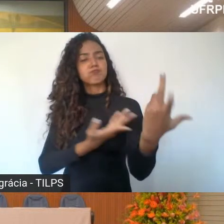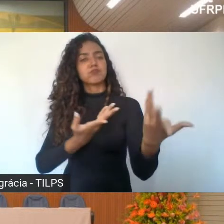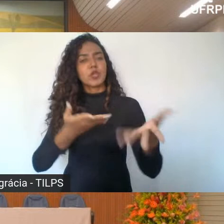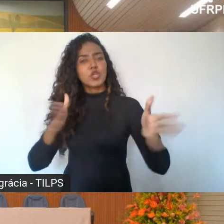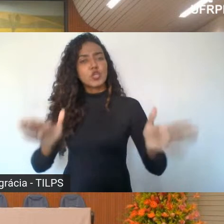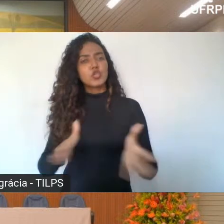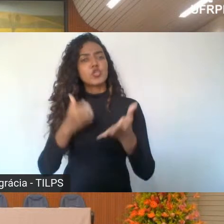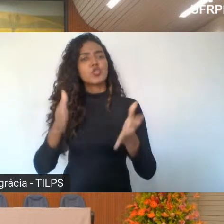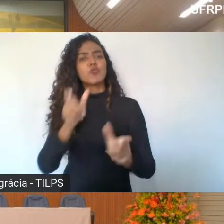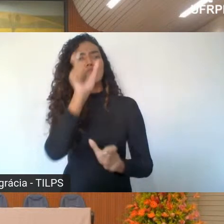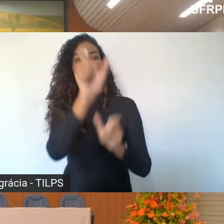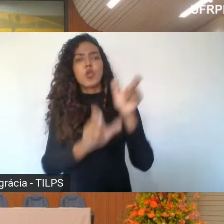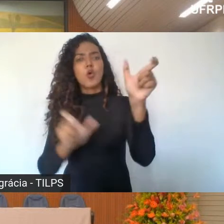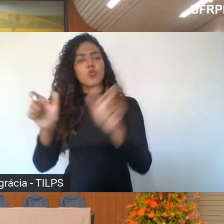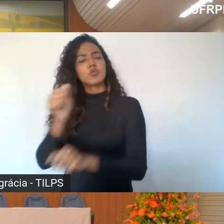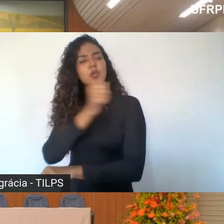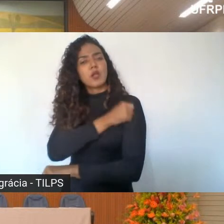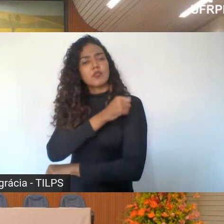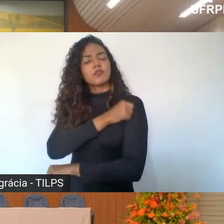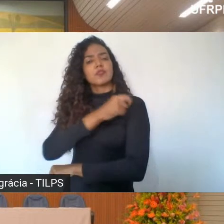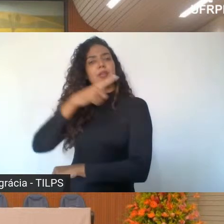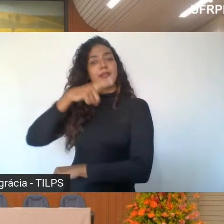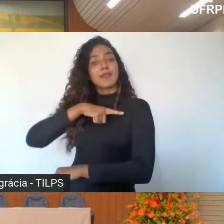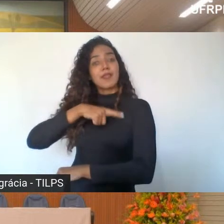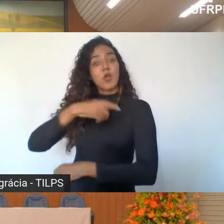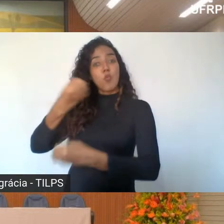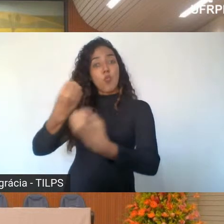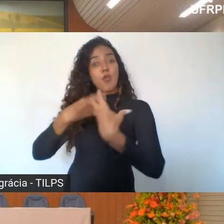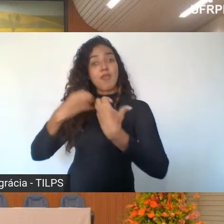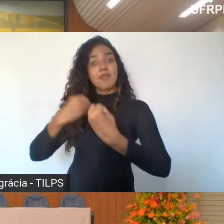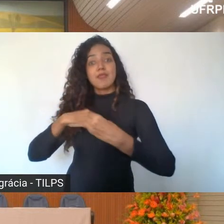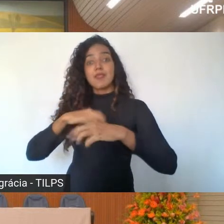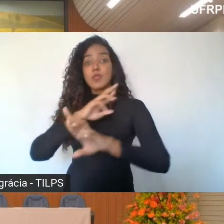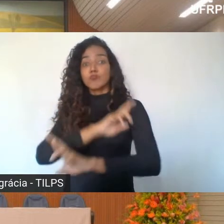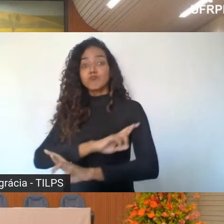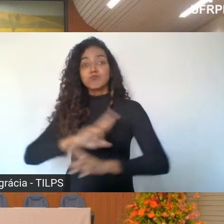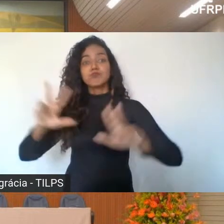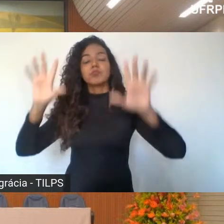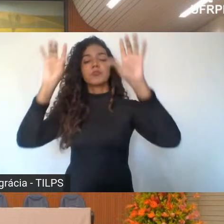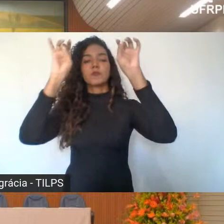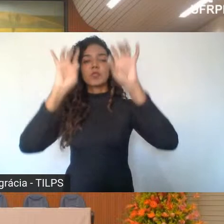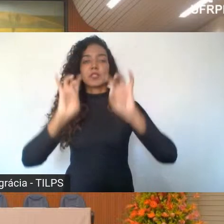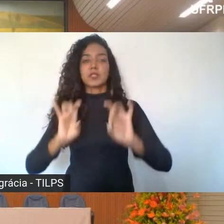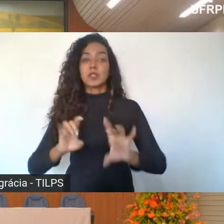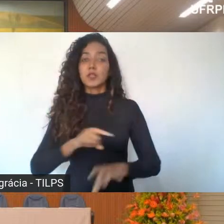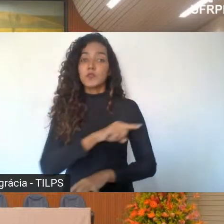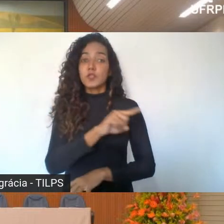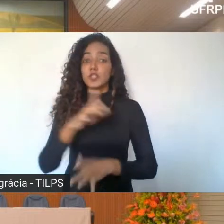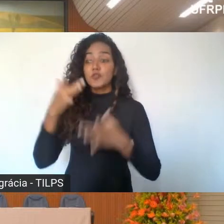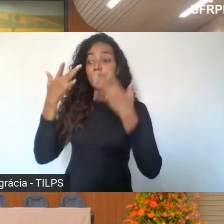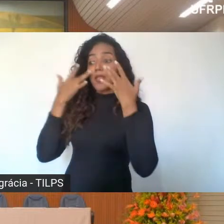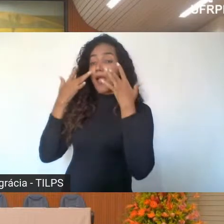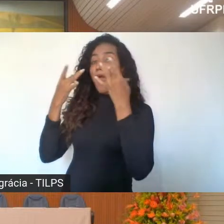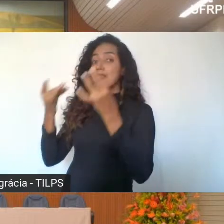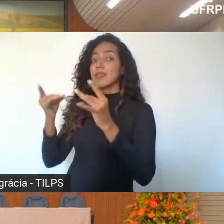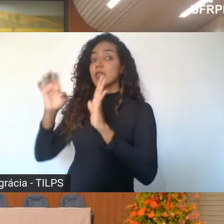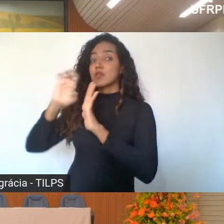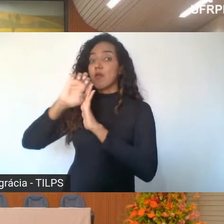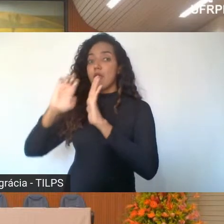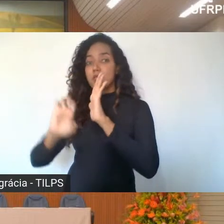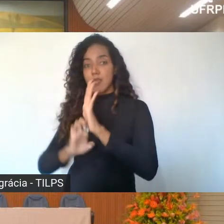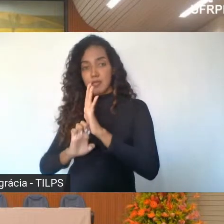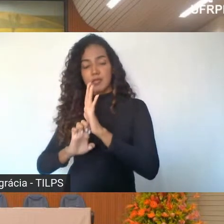formação diferenciada enquanto bolsistas desses programas. Fiquem atentos e atentas aos editais. Aos